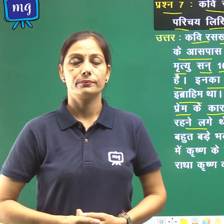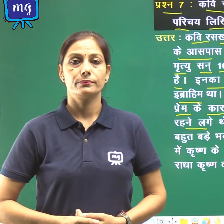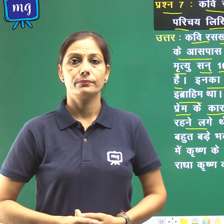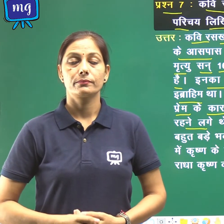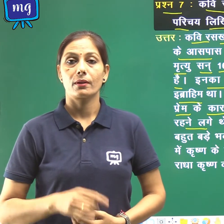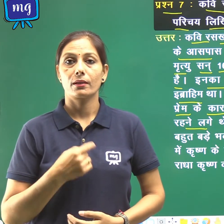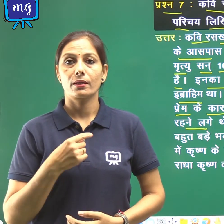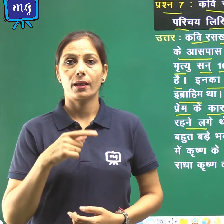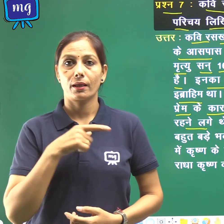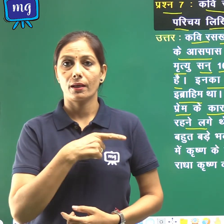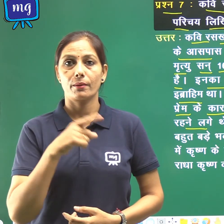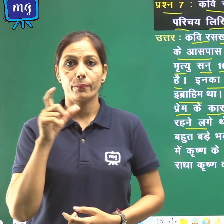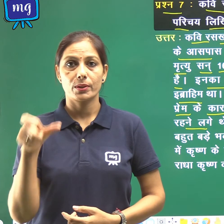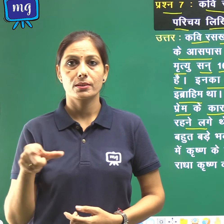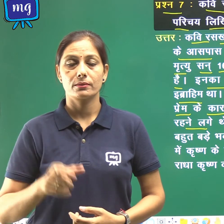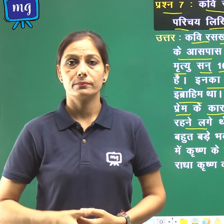ये